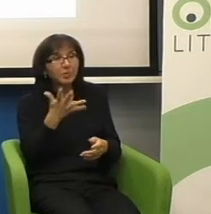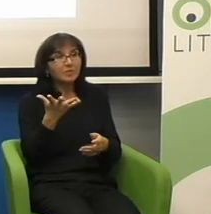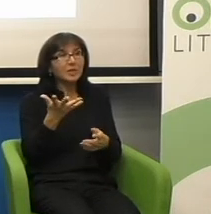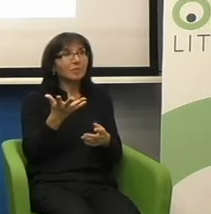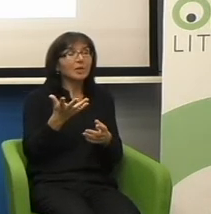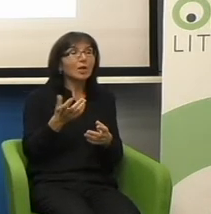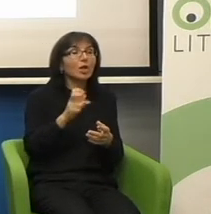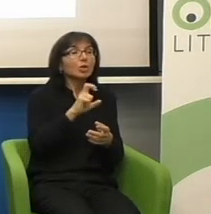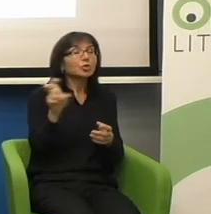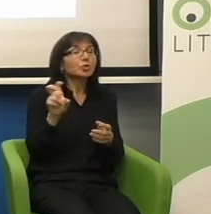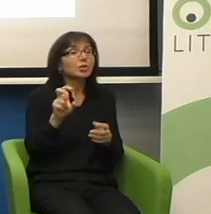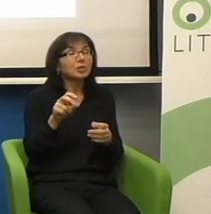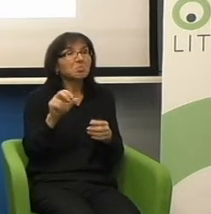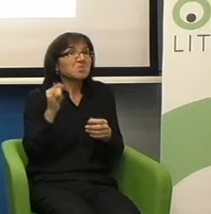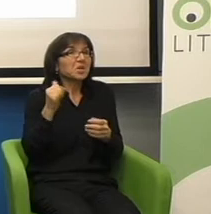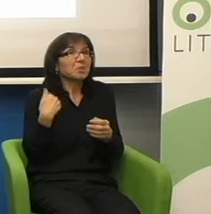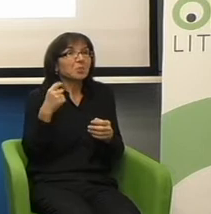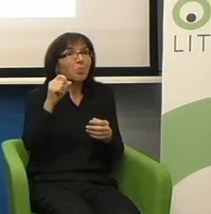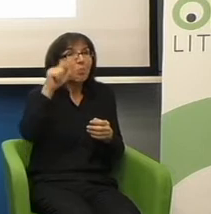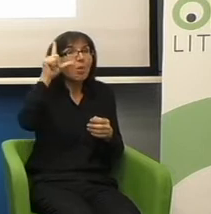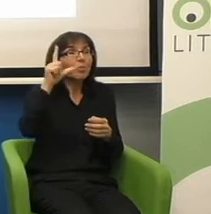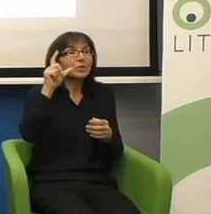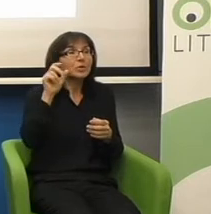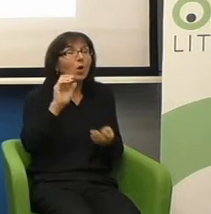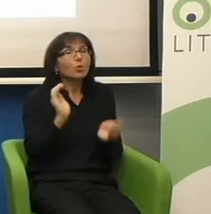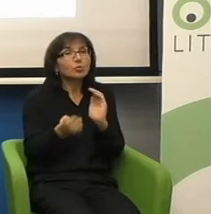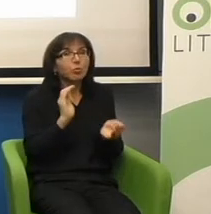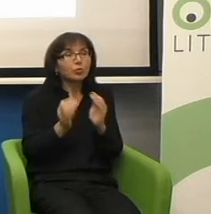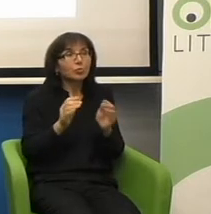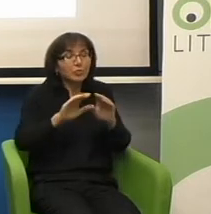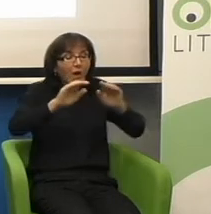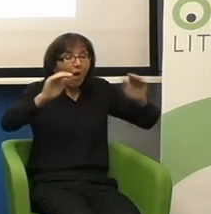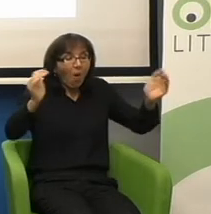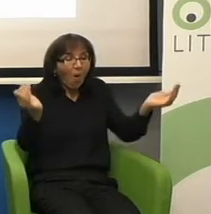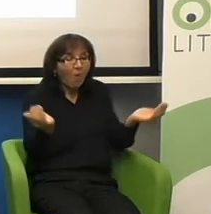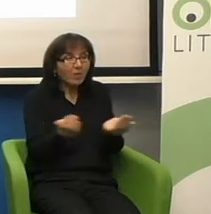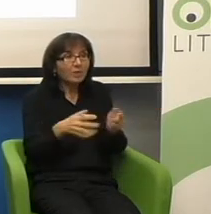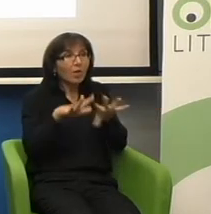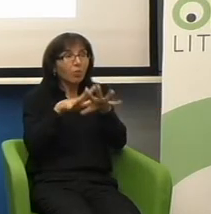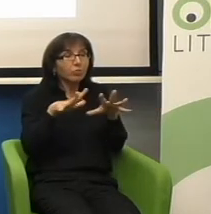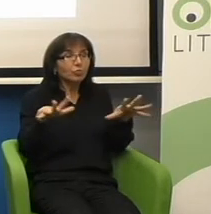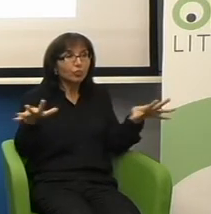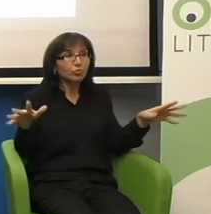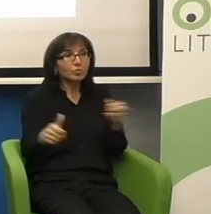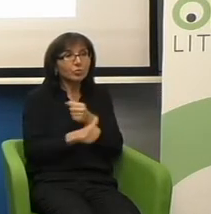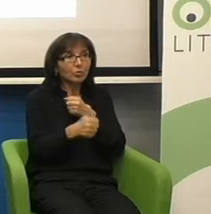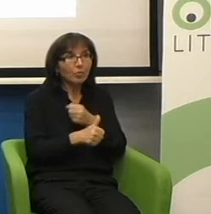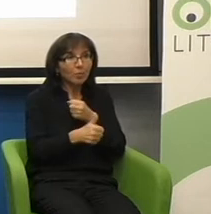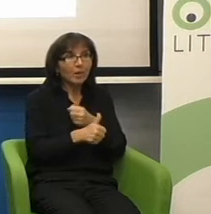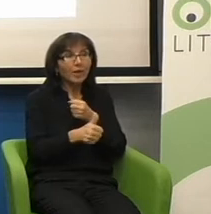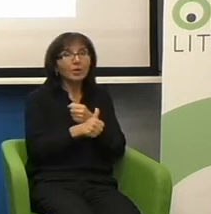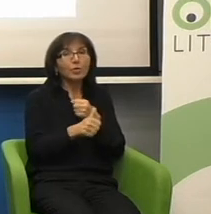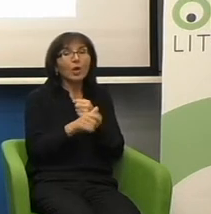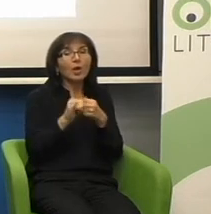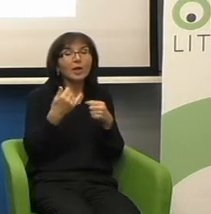tym wszystkim? Jaki był wasz pomysł, jaki był wasz sposób na ogarnięcie tych tomów akt, i mówię tutaj również o tym, co się znajduje w